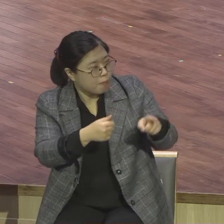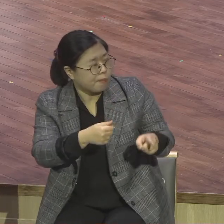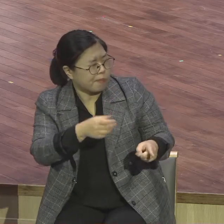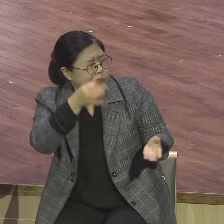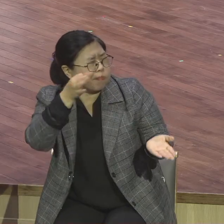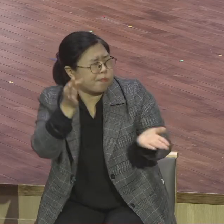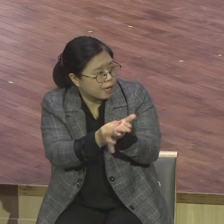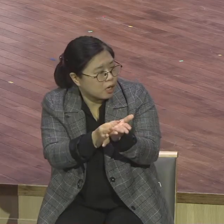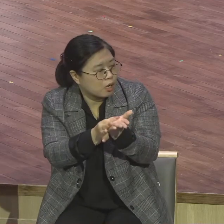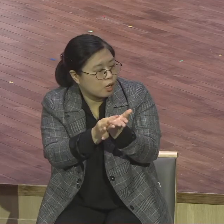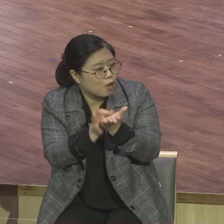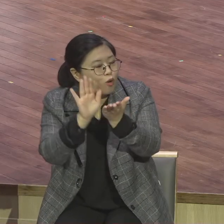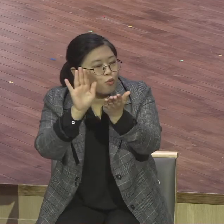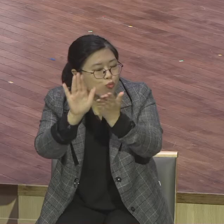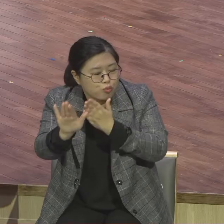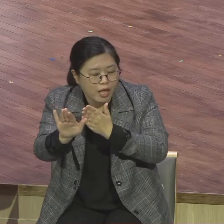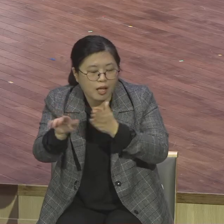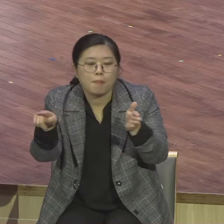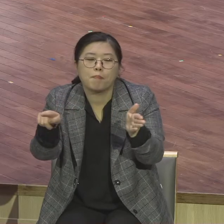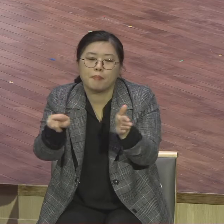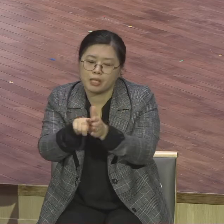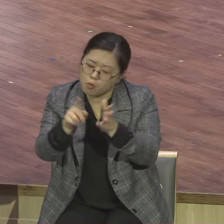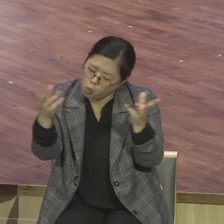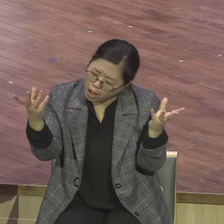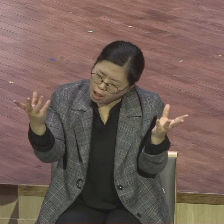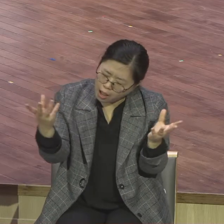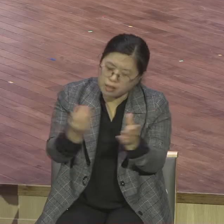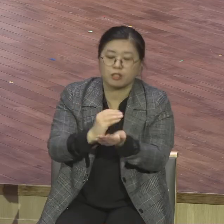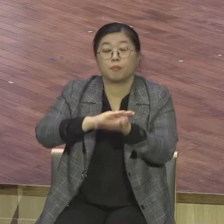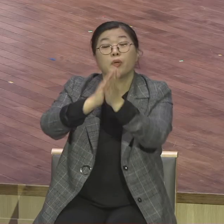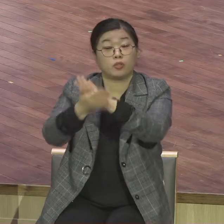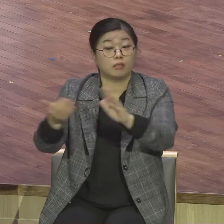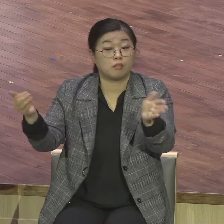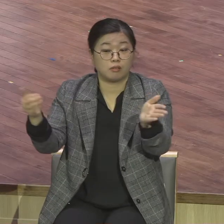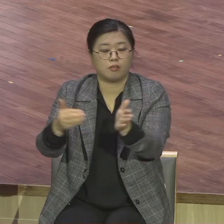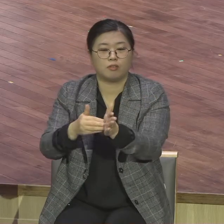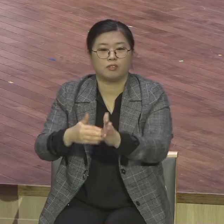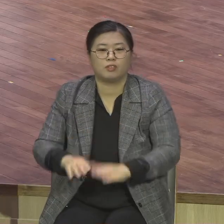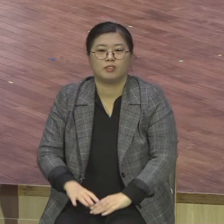완전히 변화가 되었다. 오늘 본문 1절에 보면